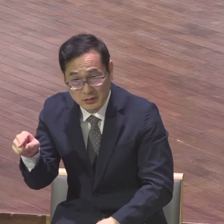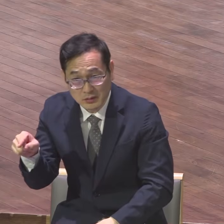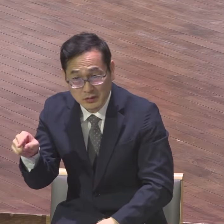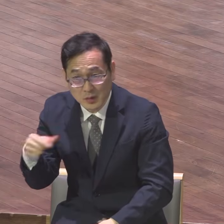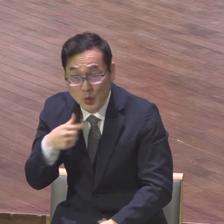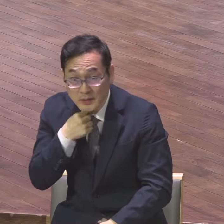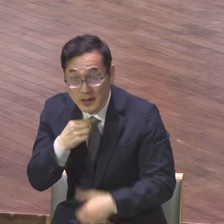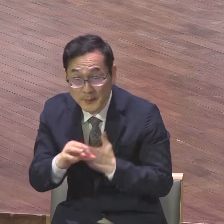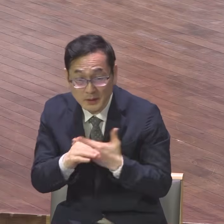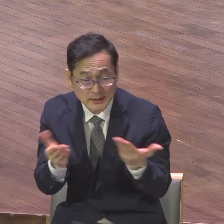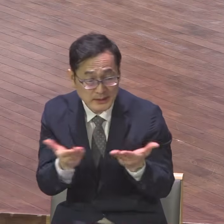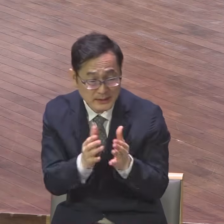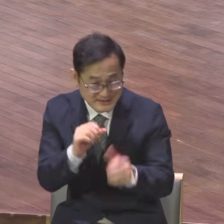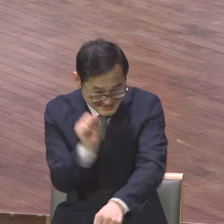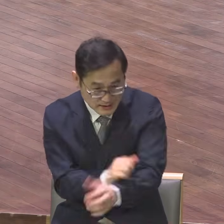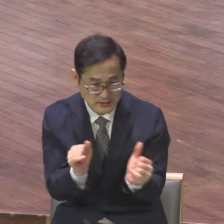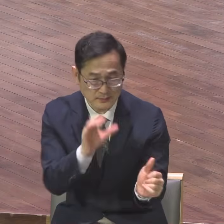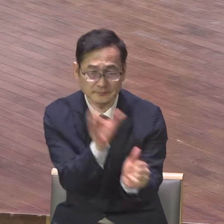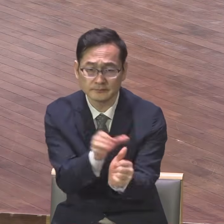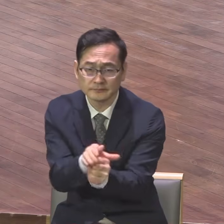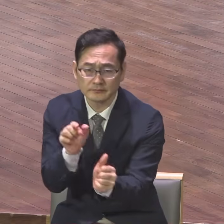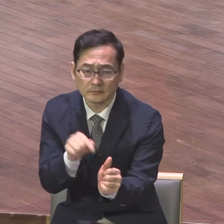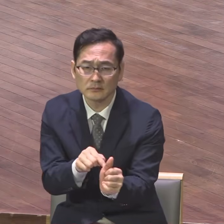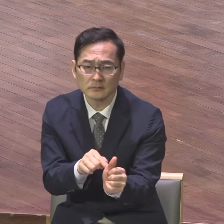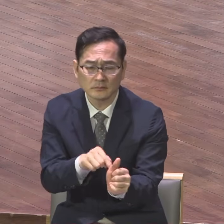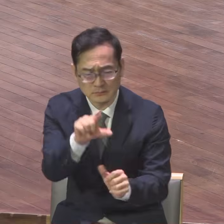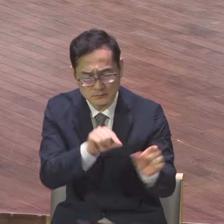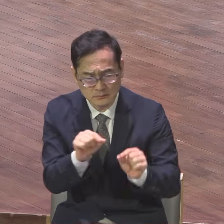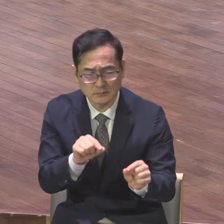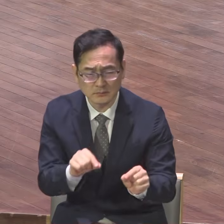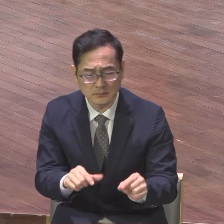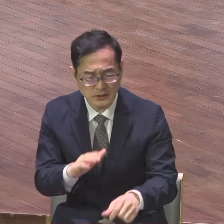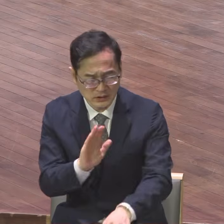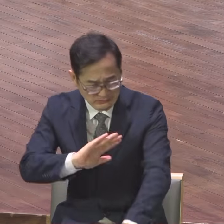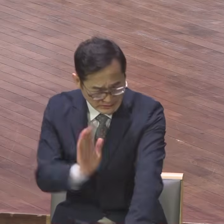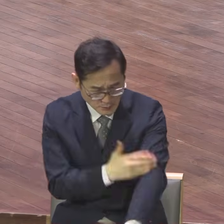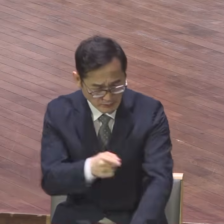서는 일에서 좌우된다. 누굴 서느냐,